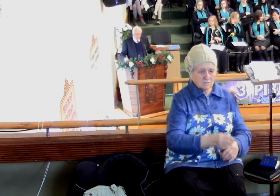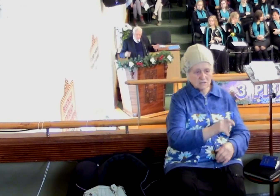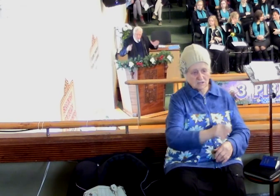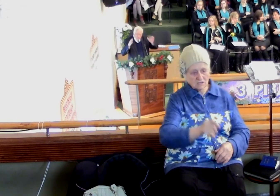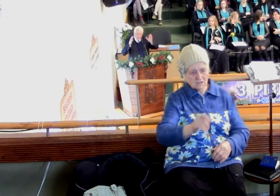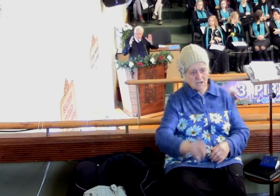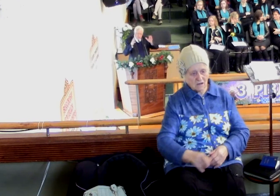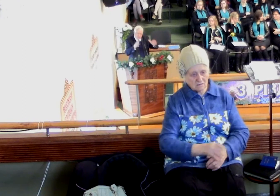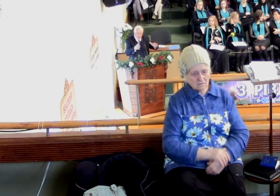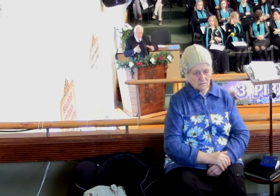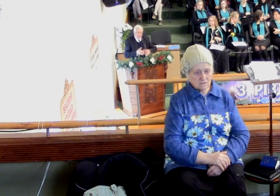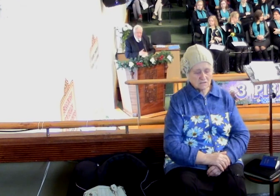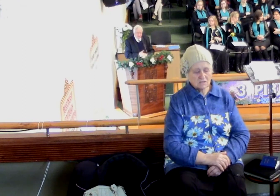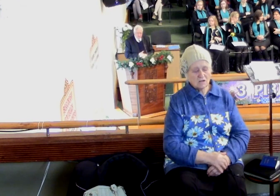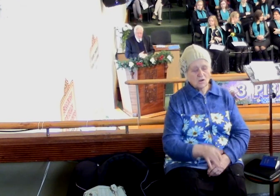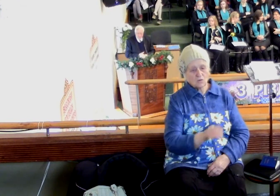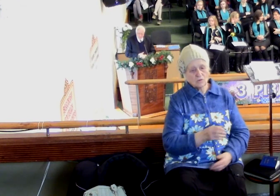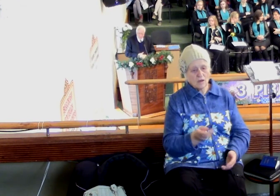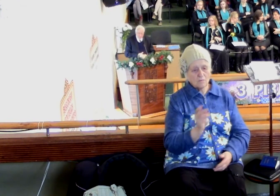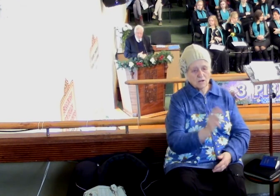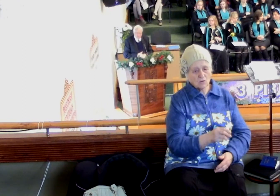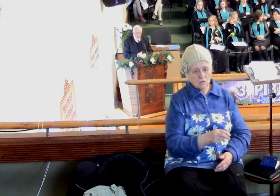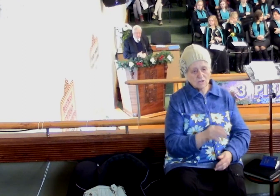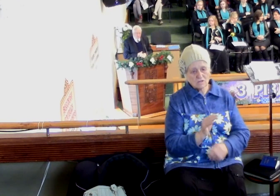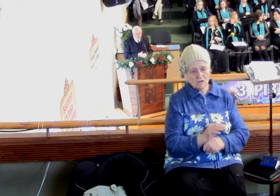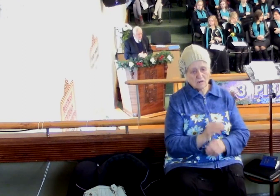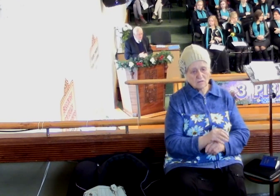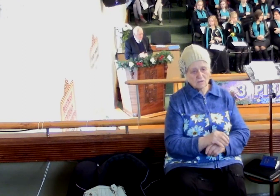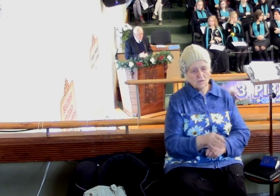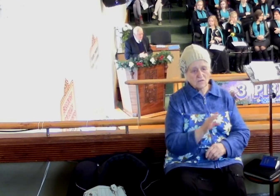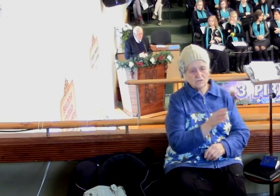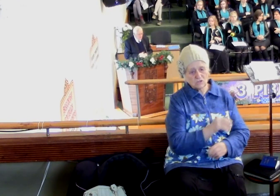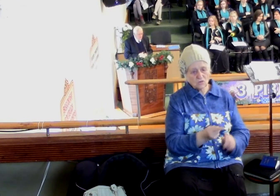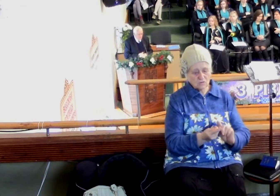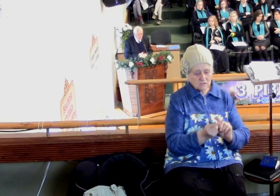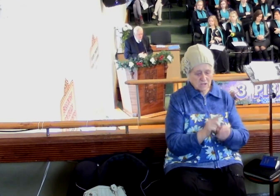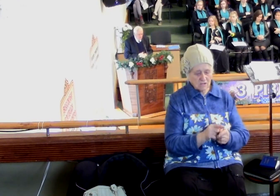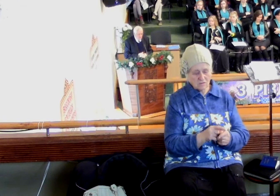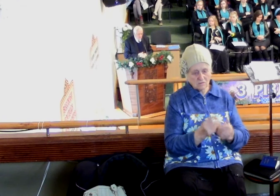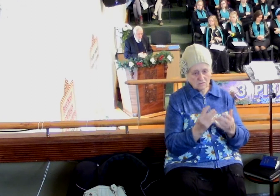Когда туда, куда проходит дьявол, все становится тьмой,